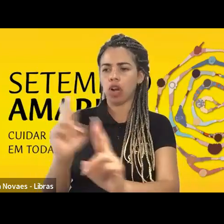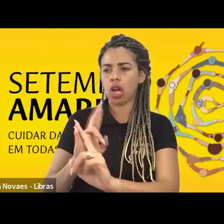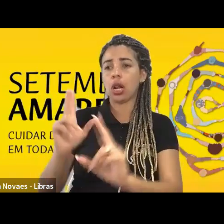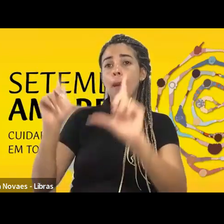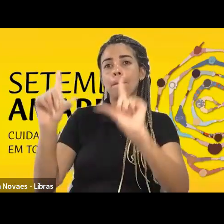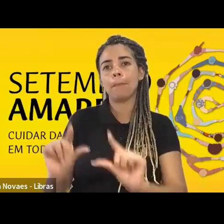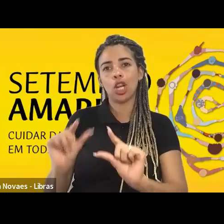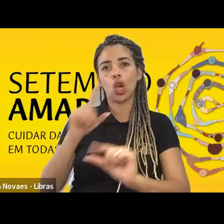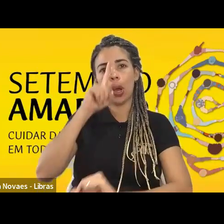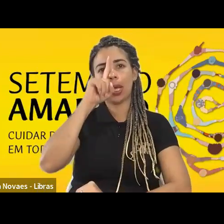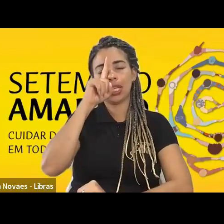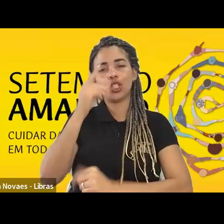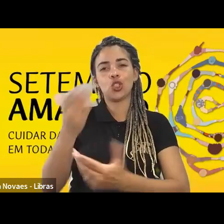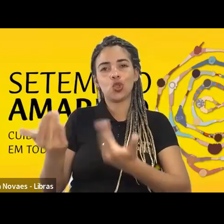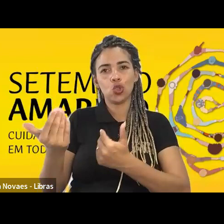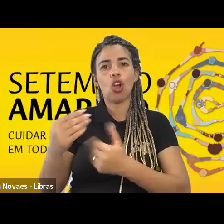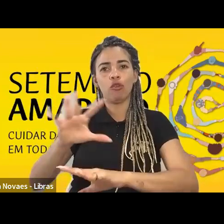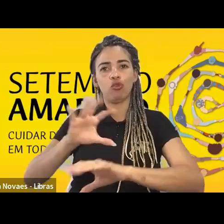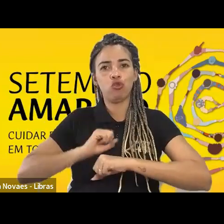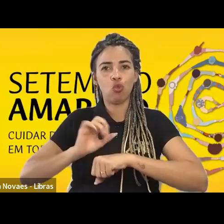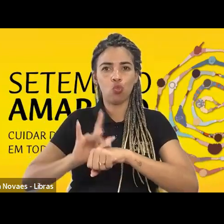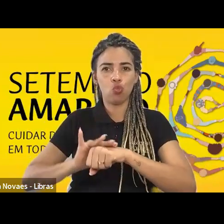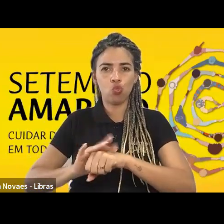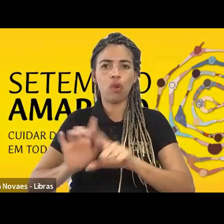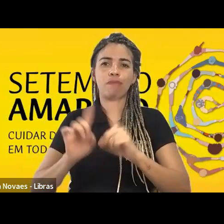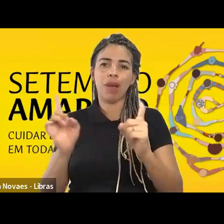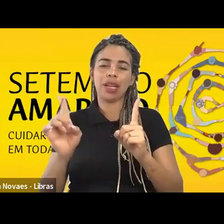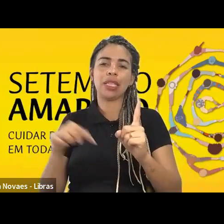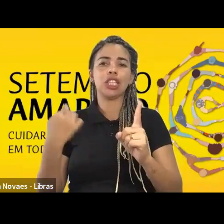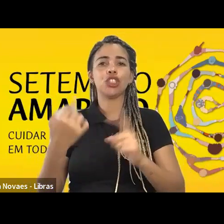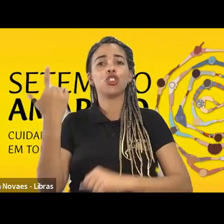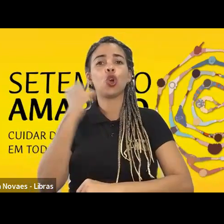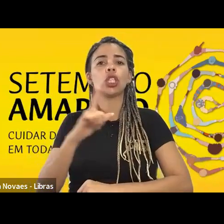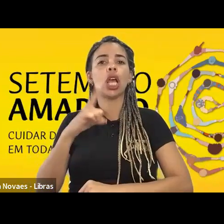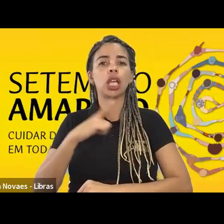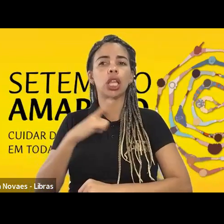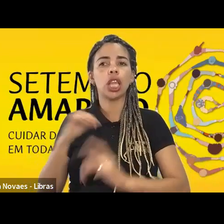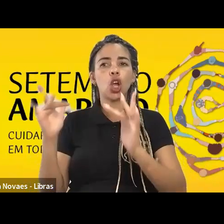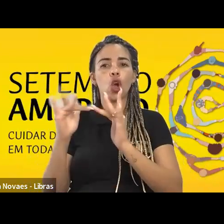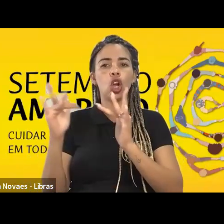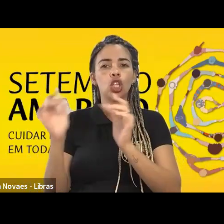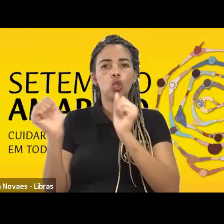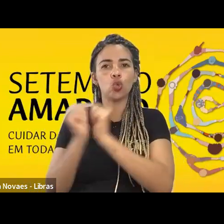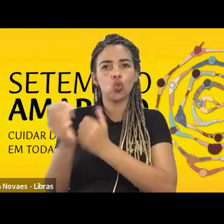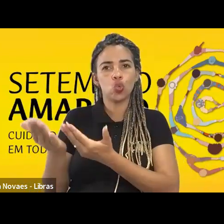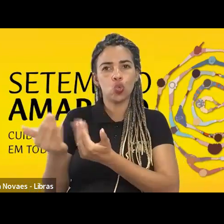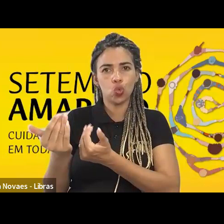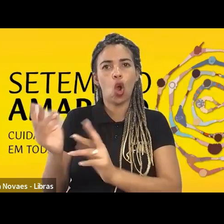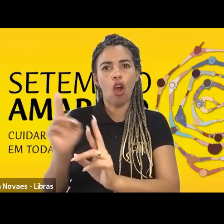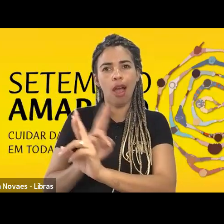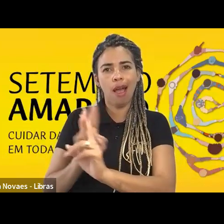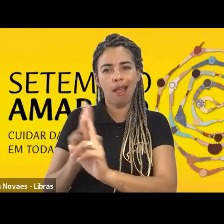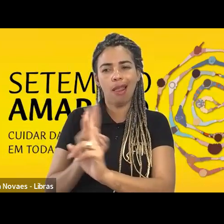adolescente. Mas para que nós possamos estabelecer com o adolescente essa relação